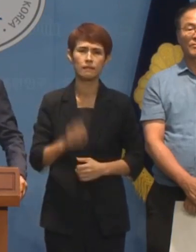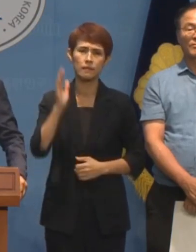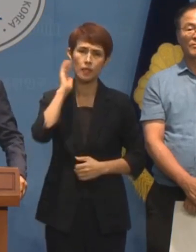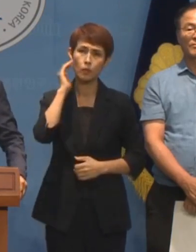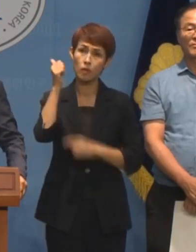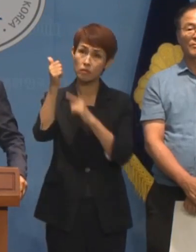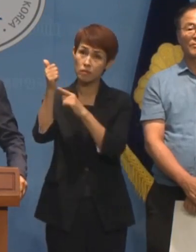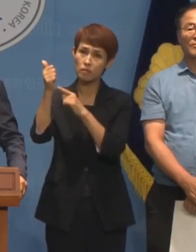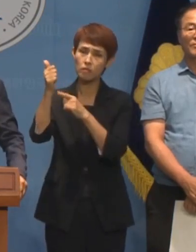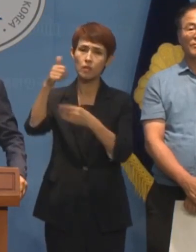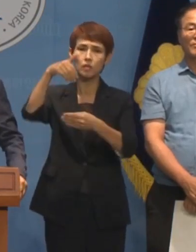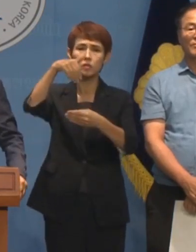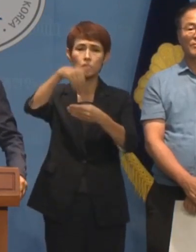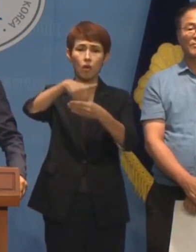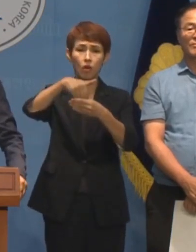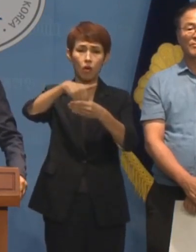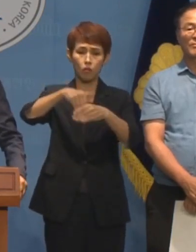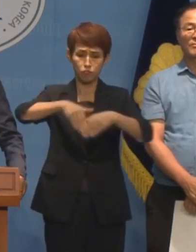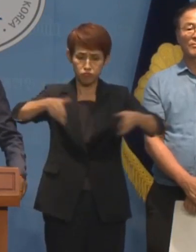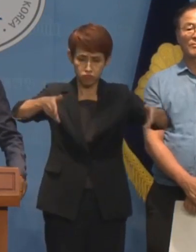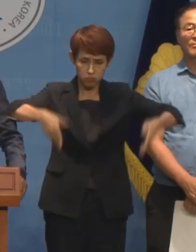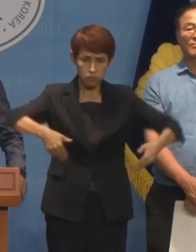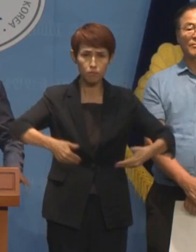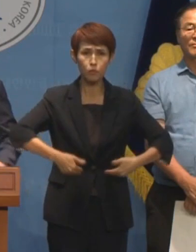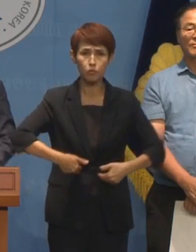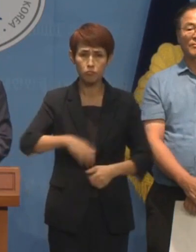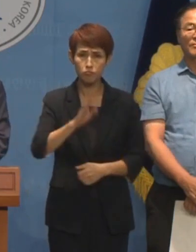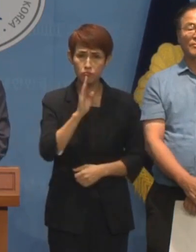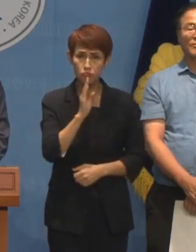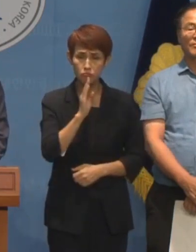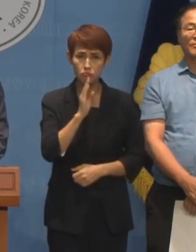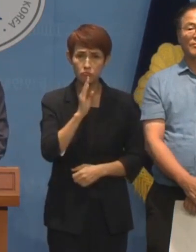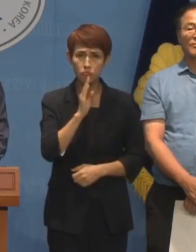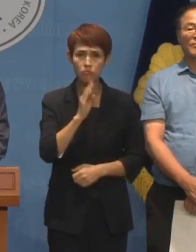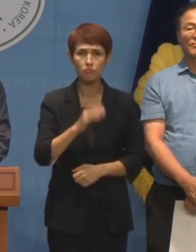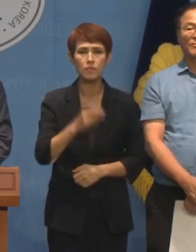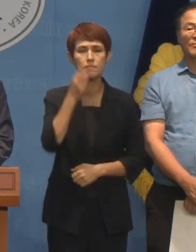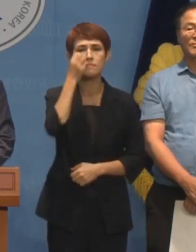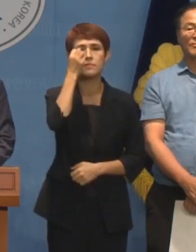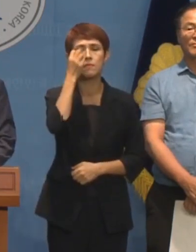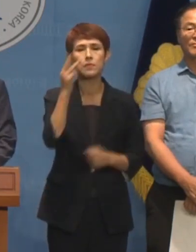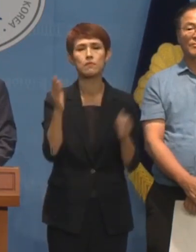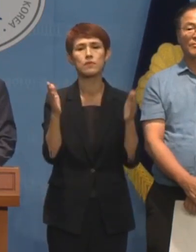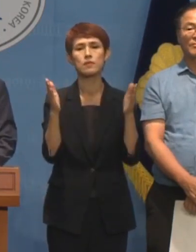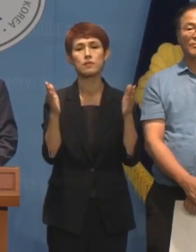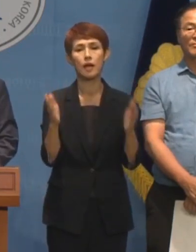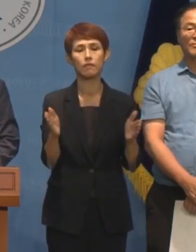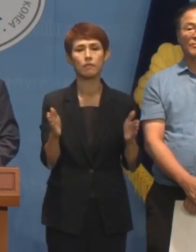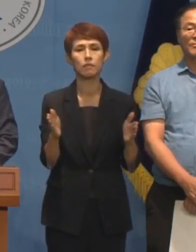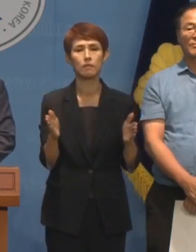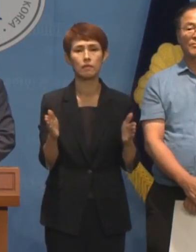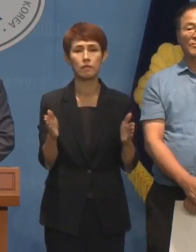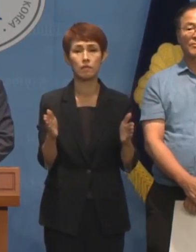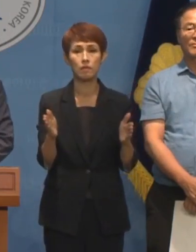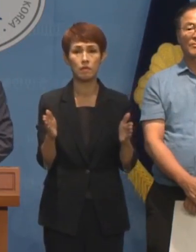대통령은 선거 중립을 지켜야 함에도 불구하고 3개월 동안, 80일